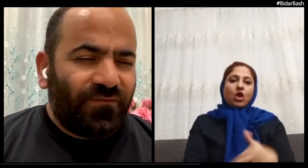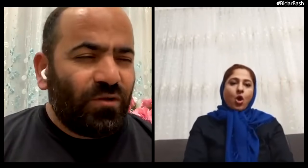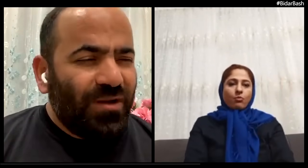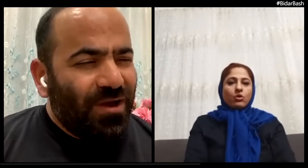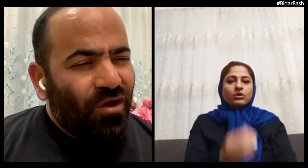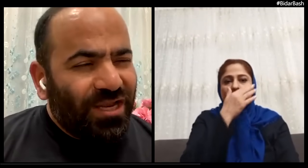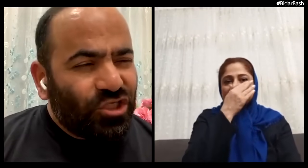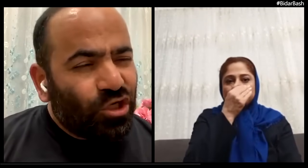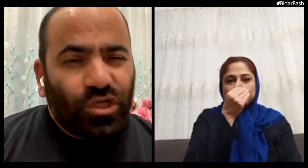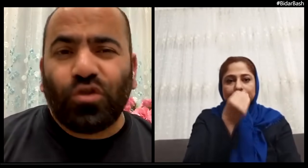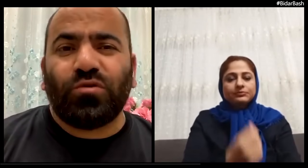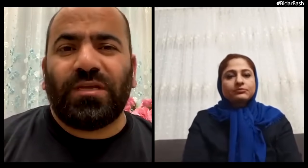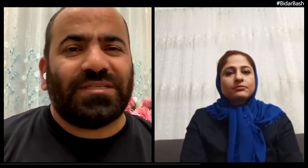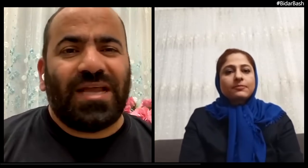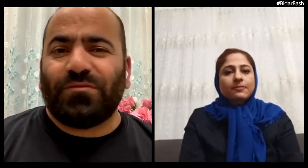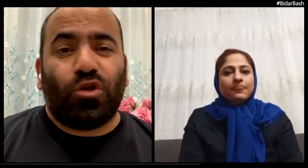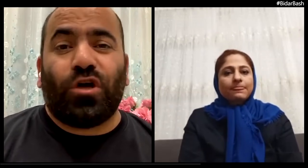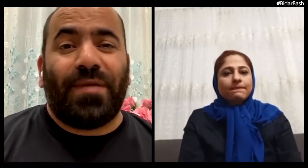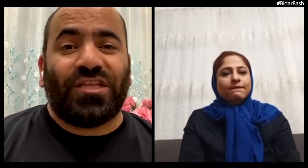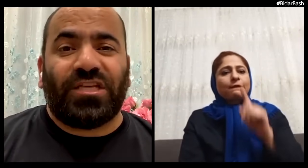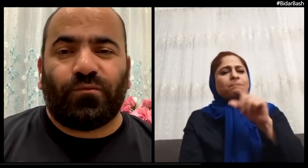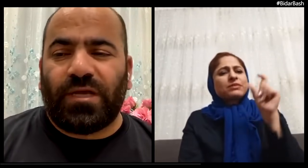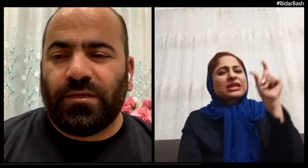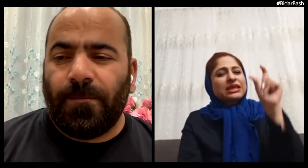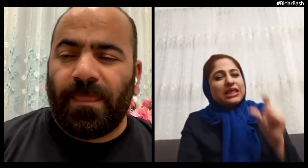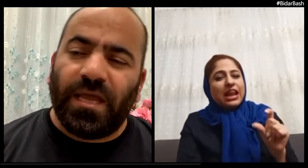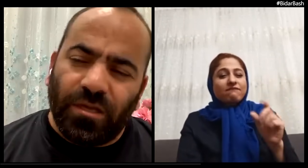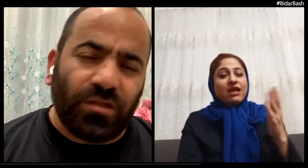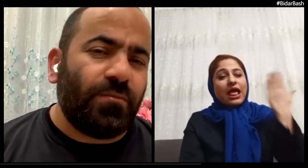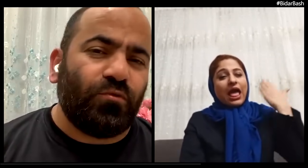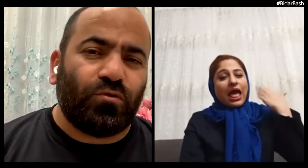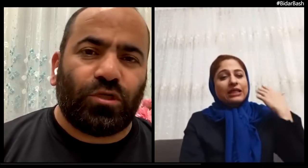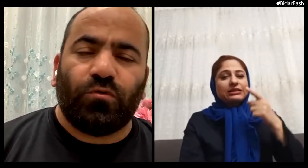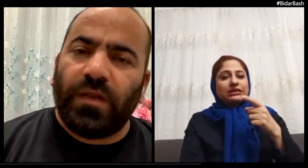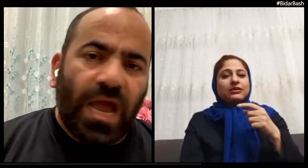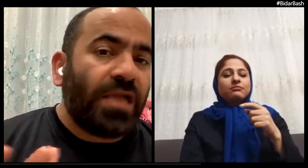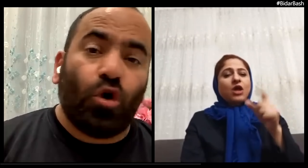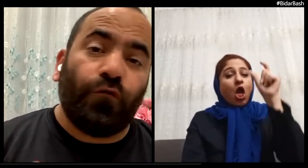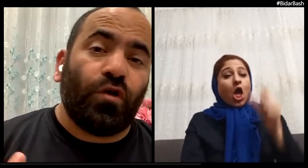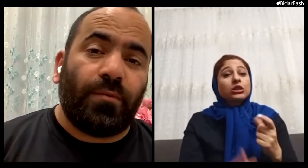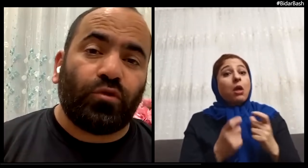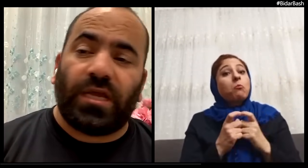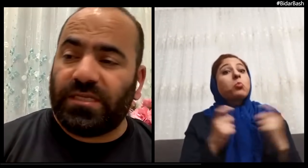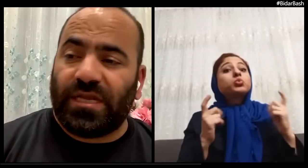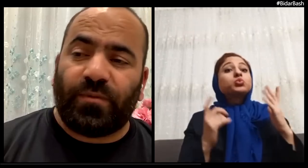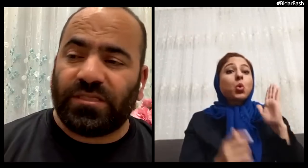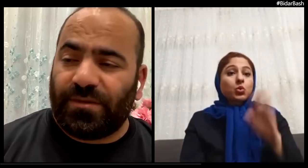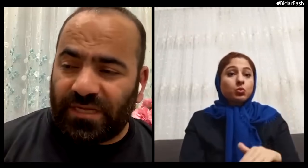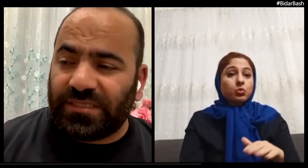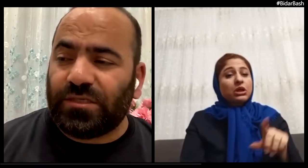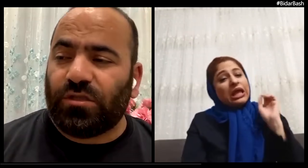که آخته کنم آخرین شاگرداشون دیگه مثلا امثال آقای بهجت بودن، خیلی آدم بزرگی بود ولی عیالوارم بود، خیلی